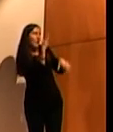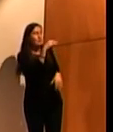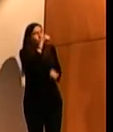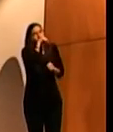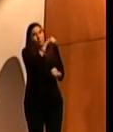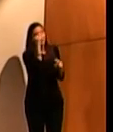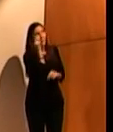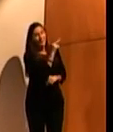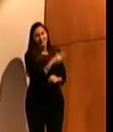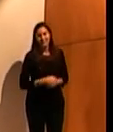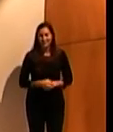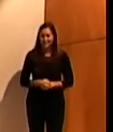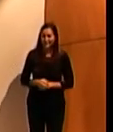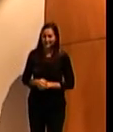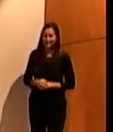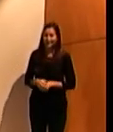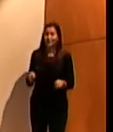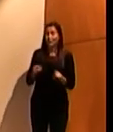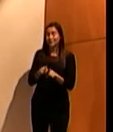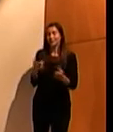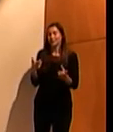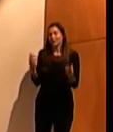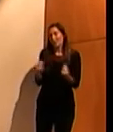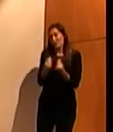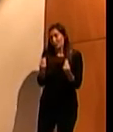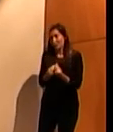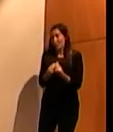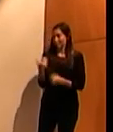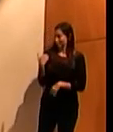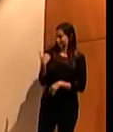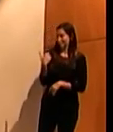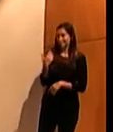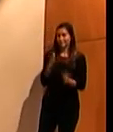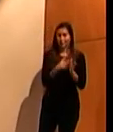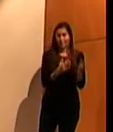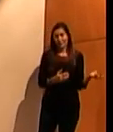observer. Et qu'on a malheureusement fait venir tout à l'heure.